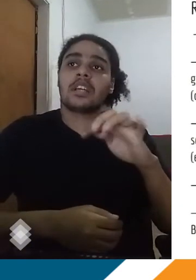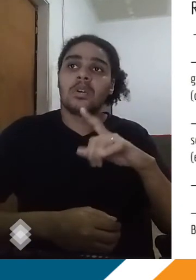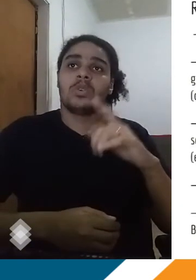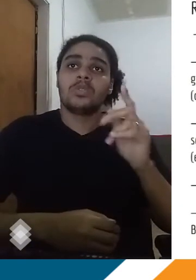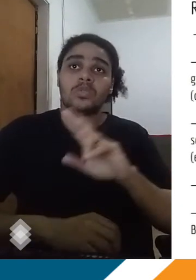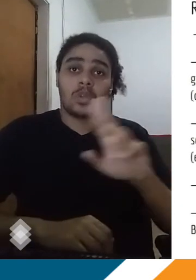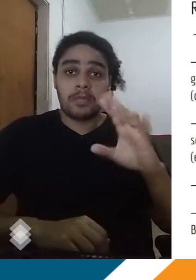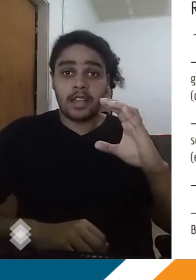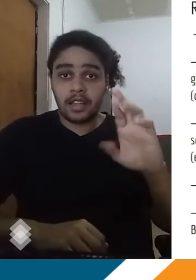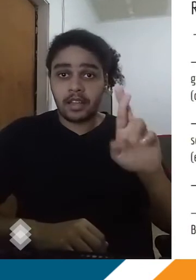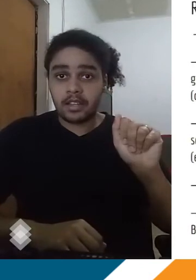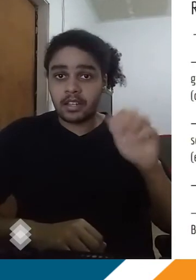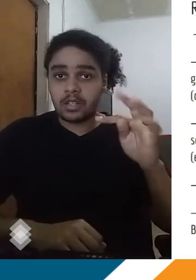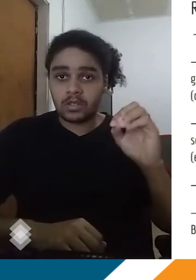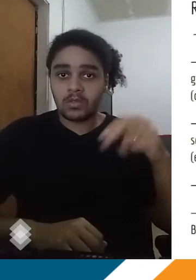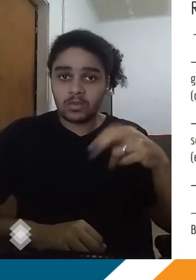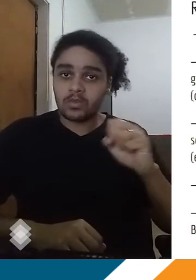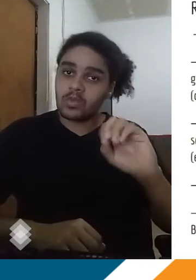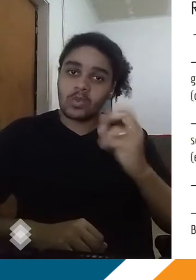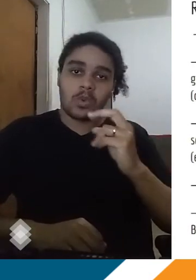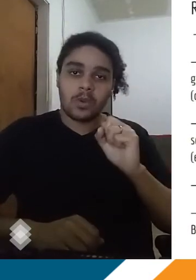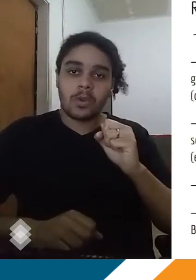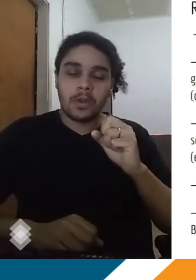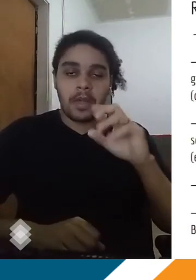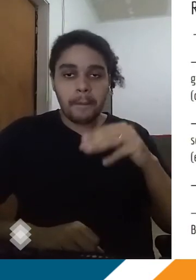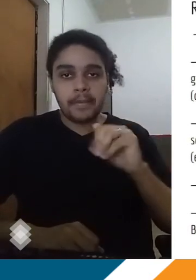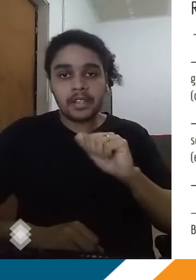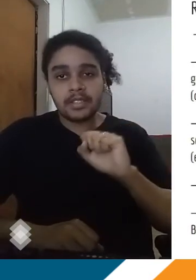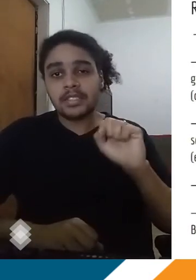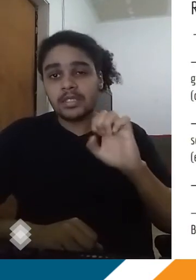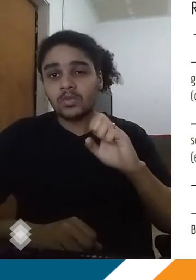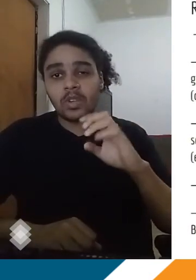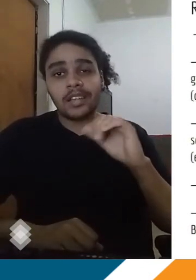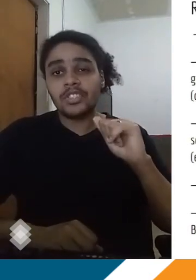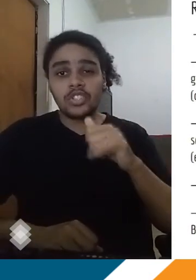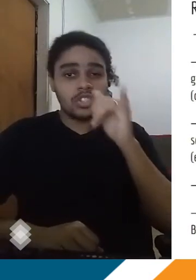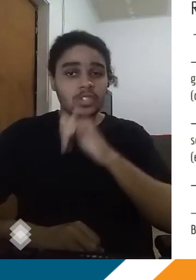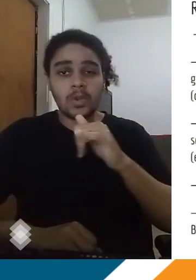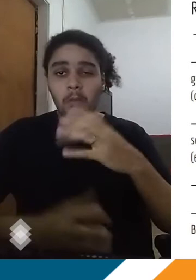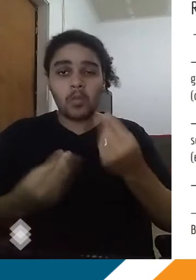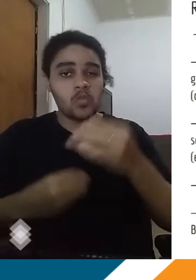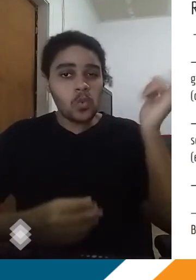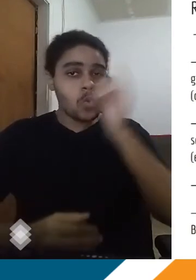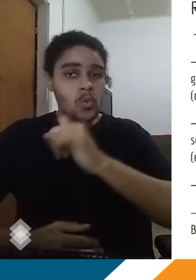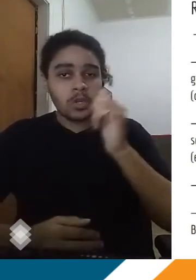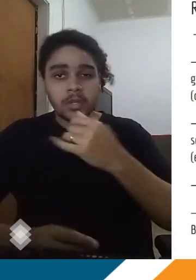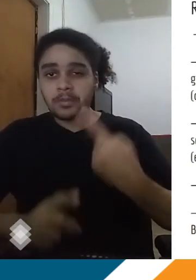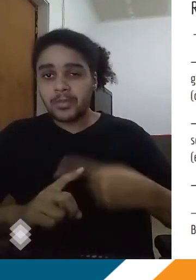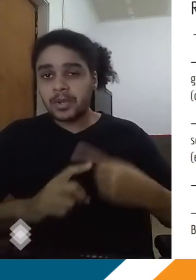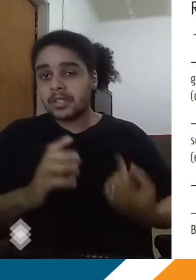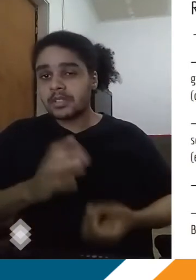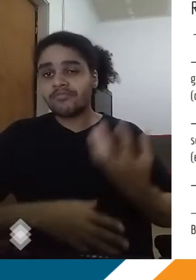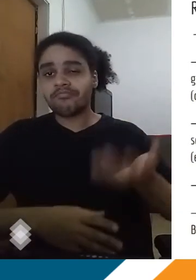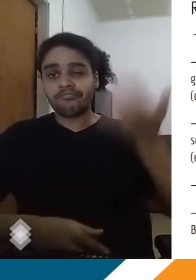cristalinos, esses escudos também são chamados de crátons ou maciços antigos. São estruturas litológicas muito antigas. Por